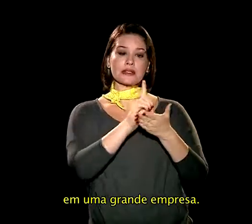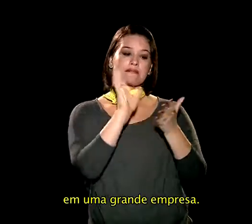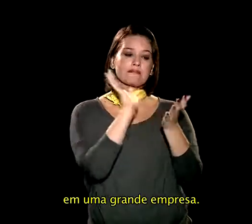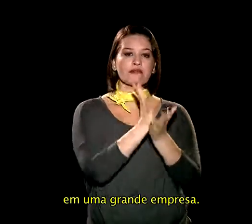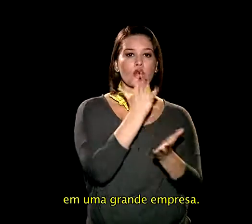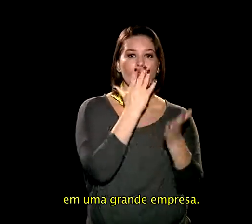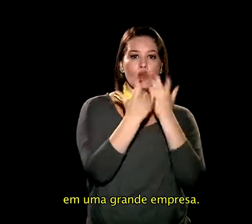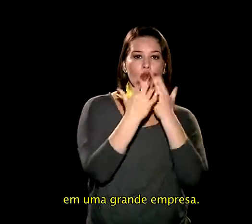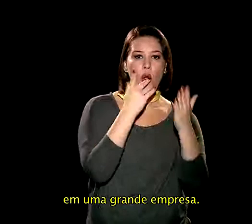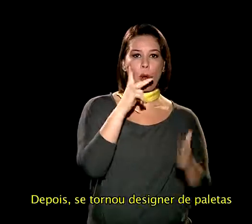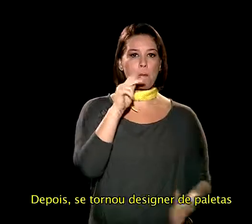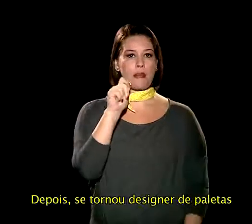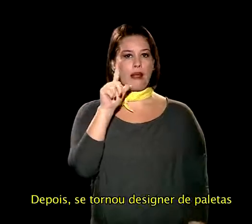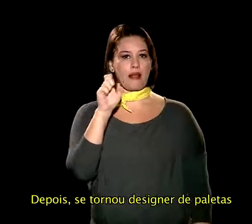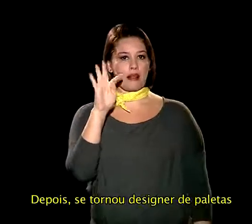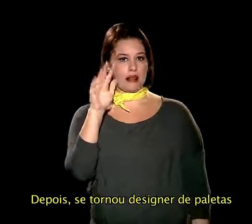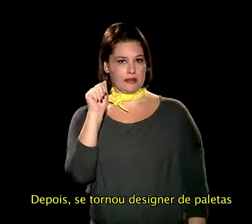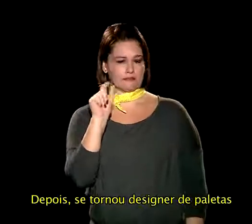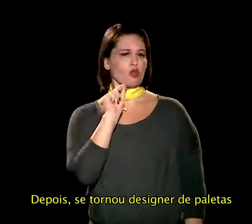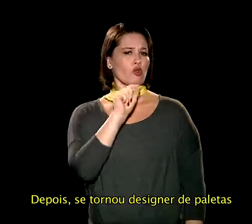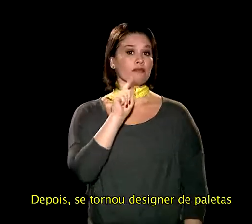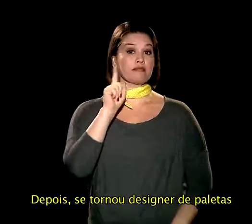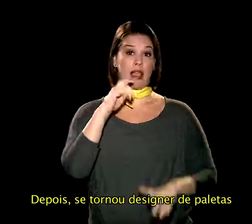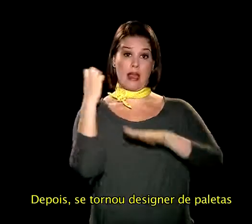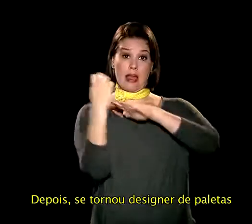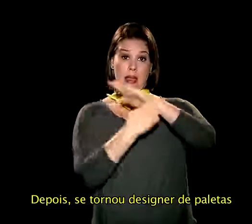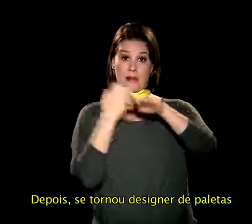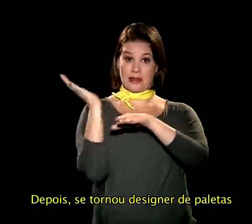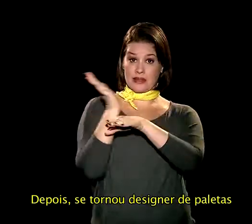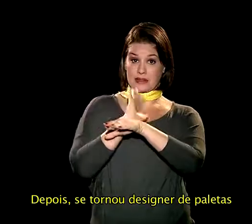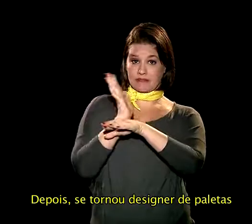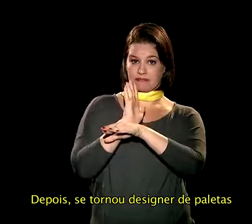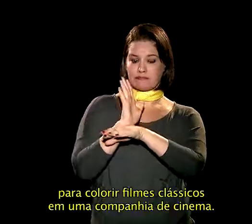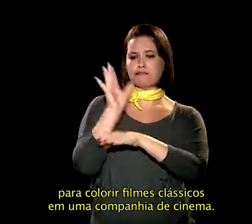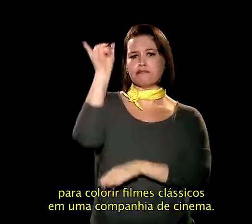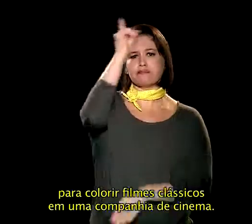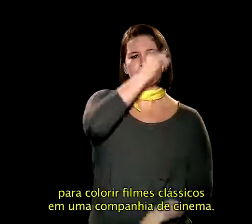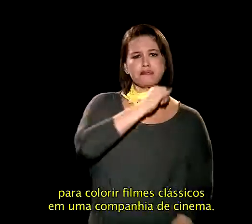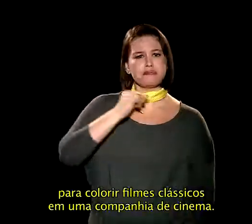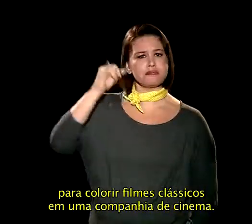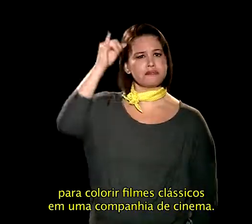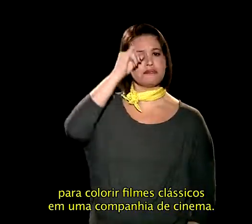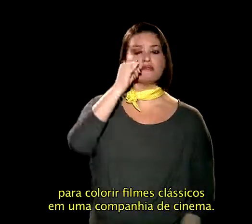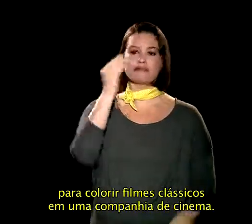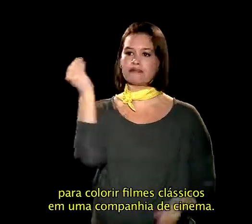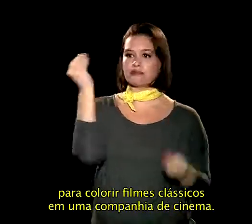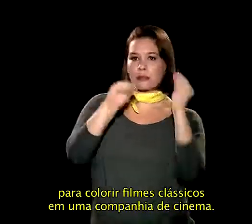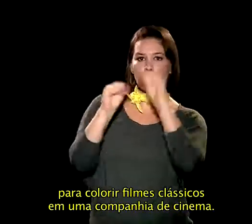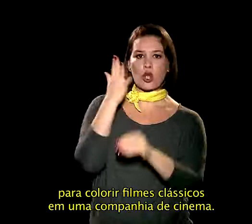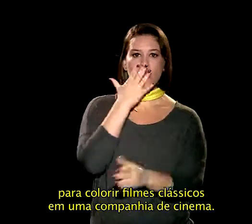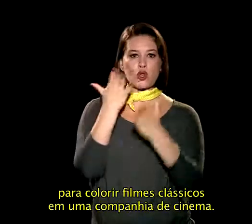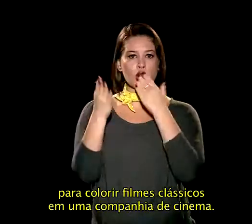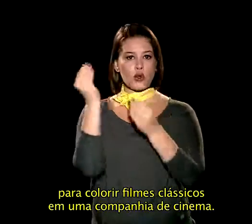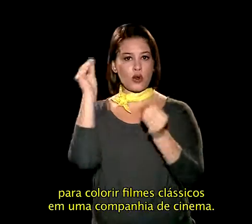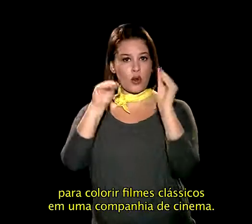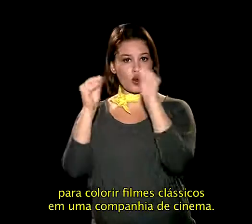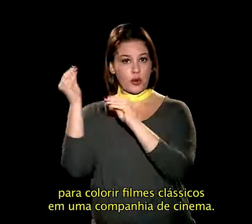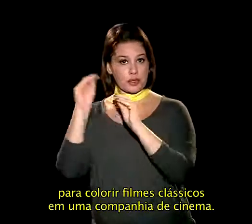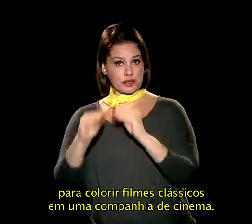Depois, se tornou designer de palhetas para colorir filmes clássicos numa companhia de